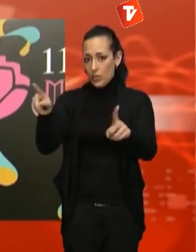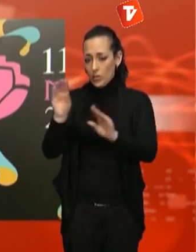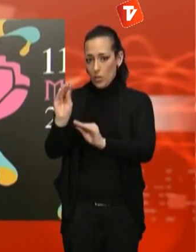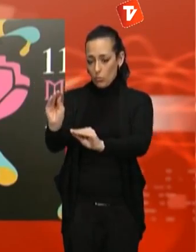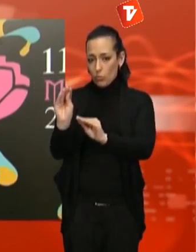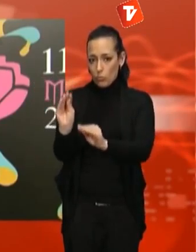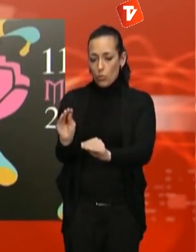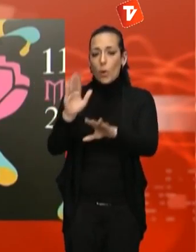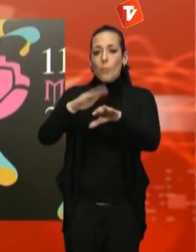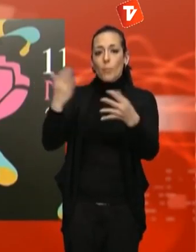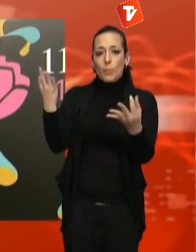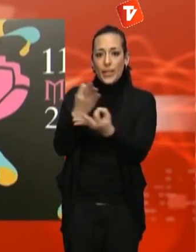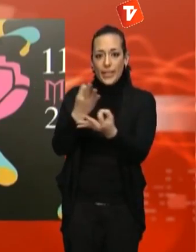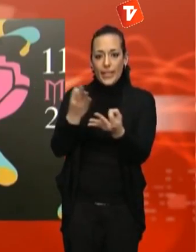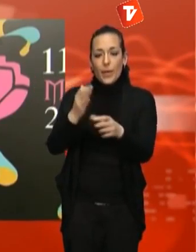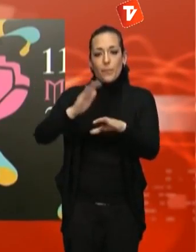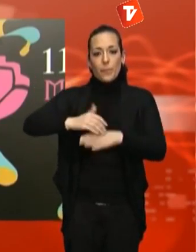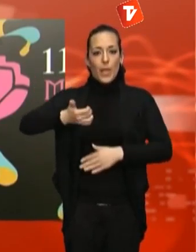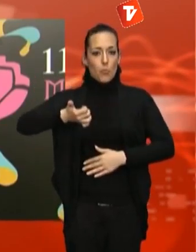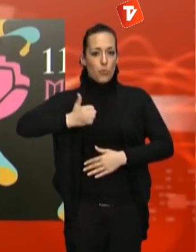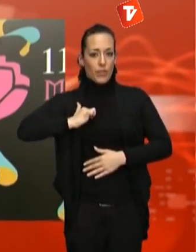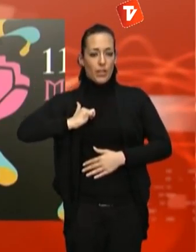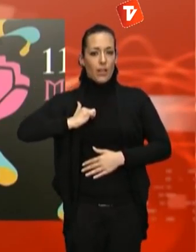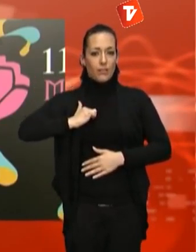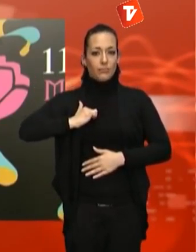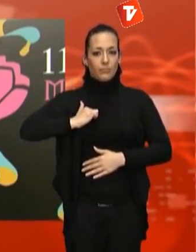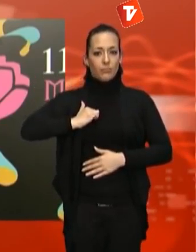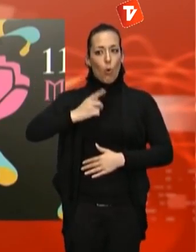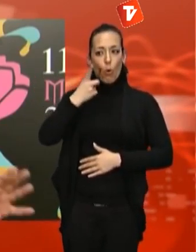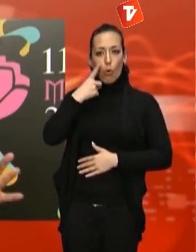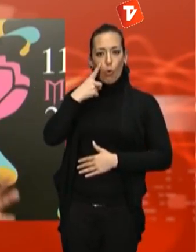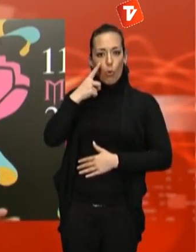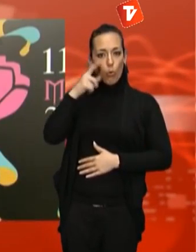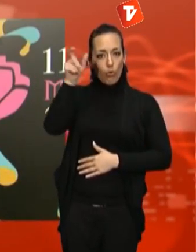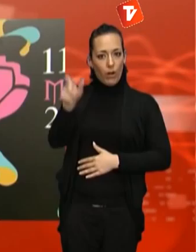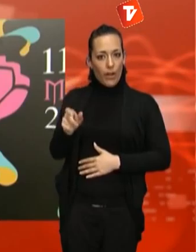donar a conèixer a través d'aquest centenari a la ciutadania i aprofitant la Fira Modernista